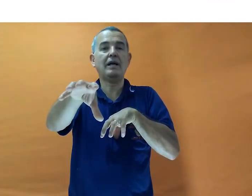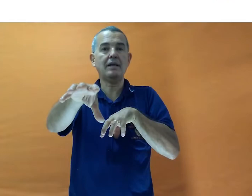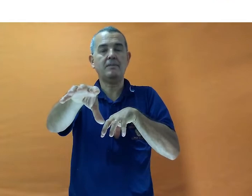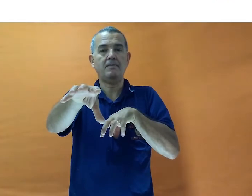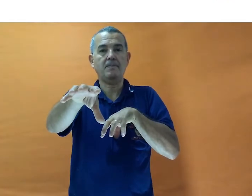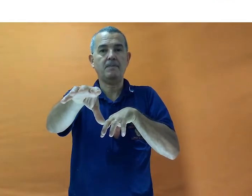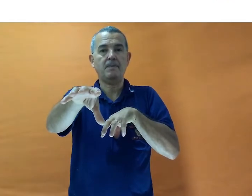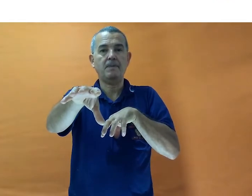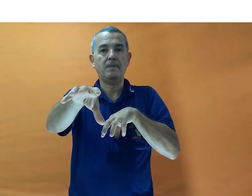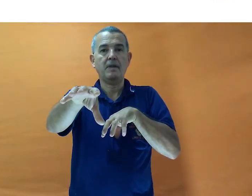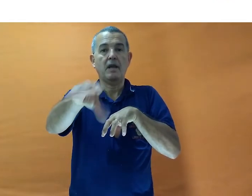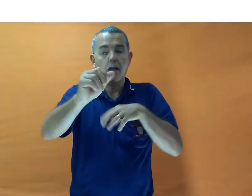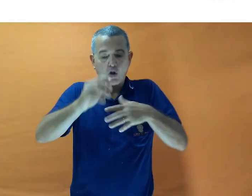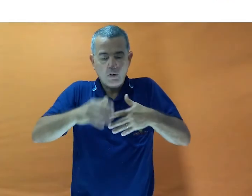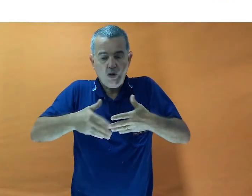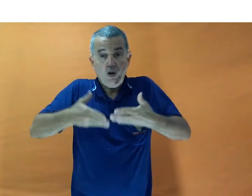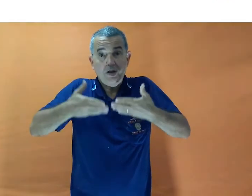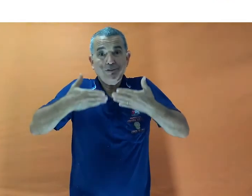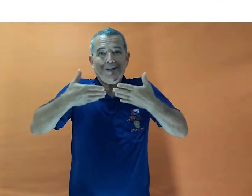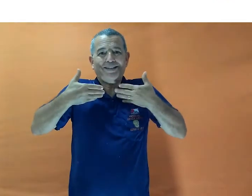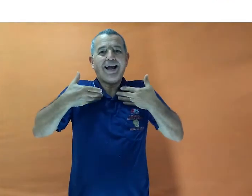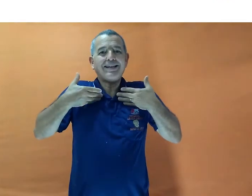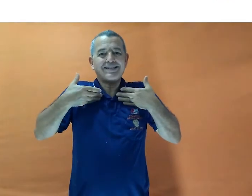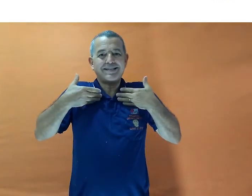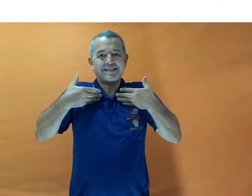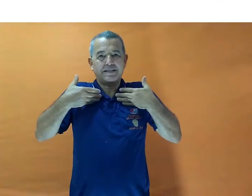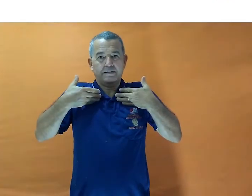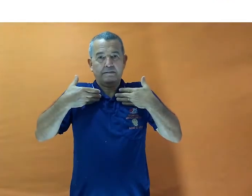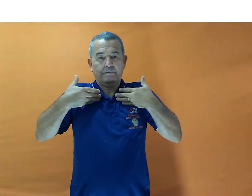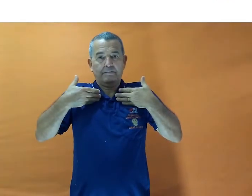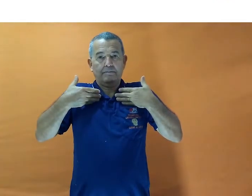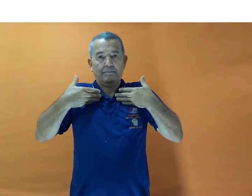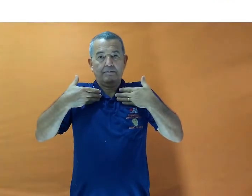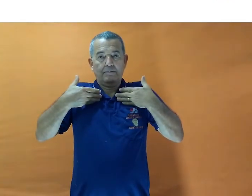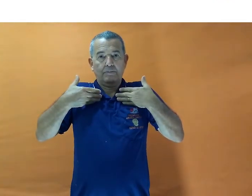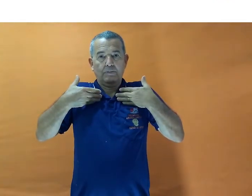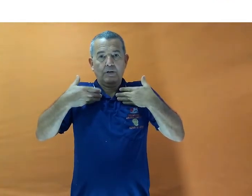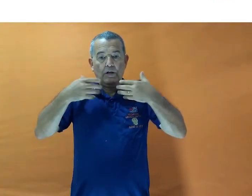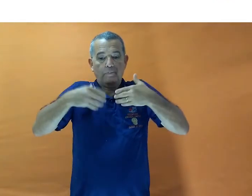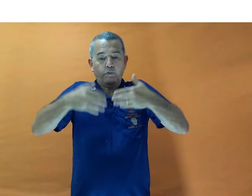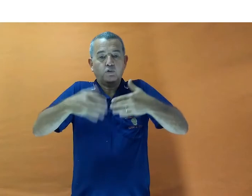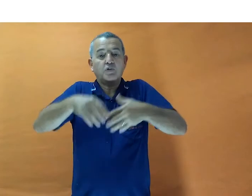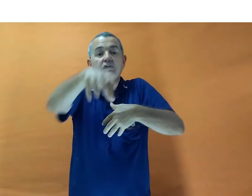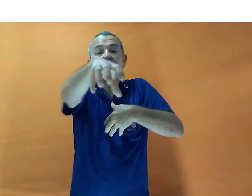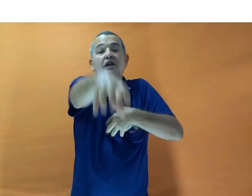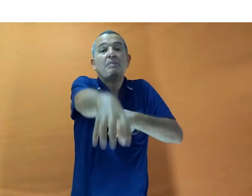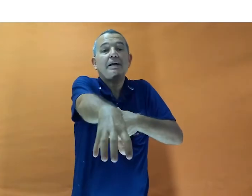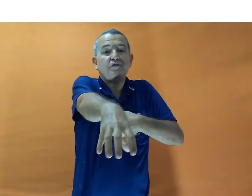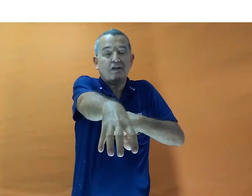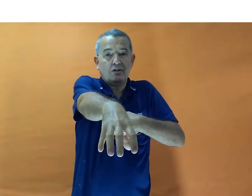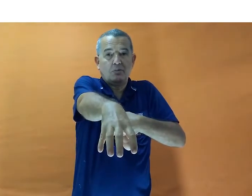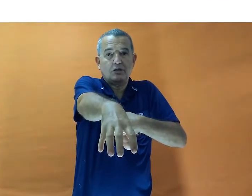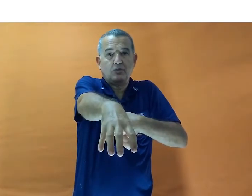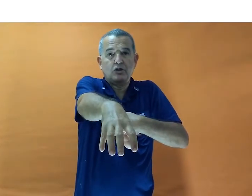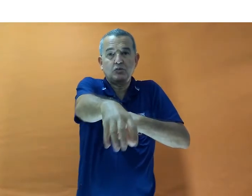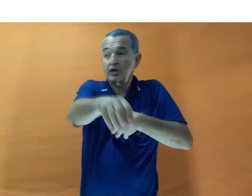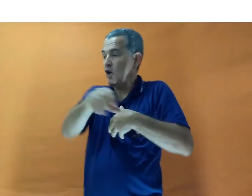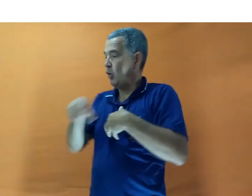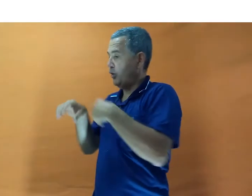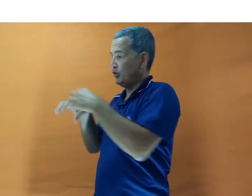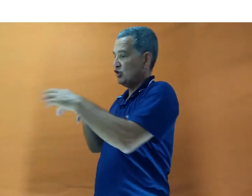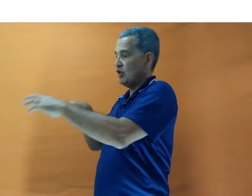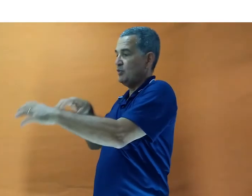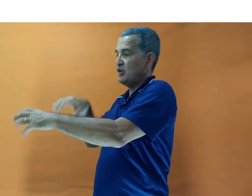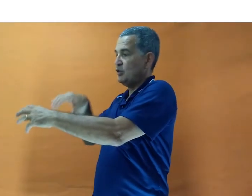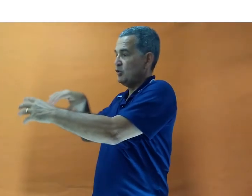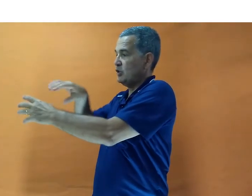outras saem. Eu me colocando atrás e pontuando e a vermelha ficando mais próxima,